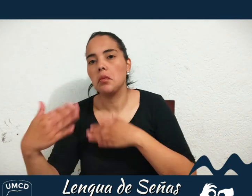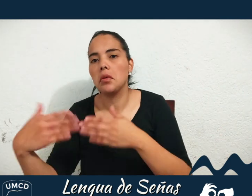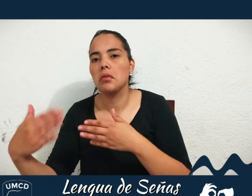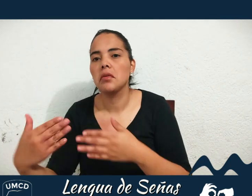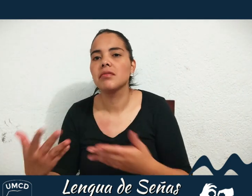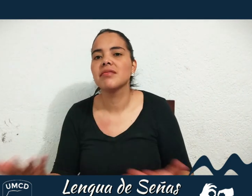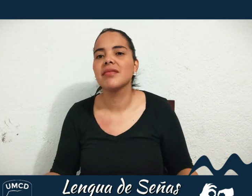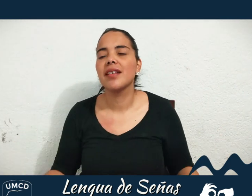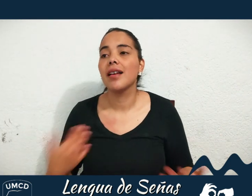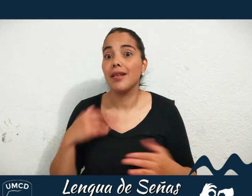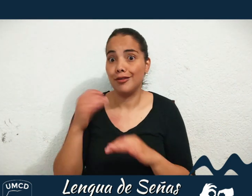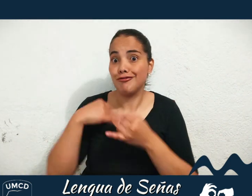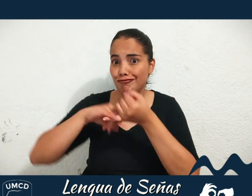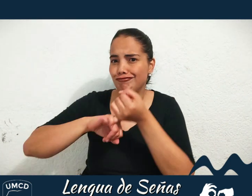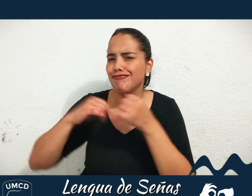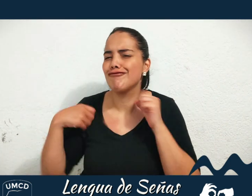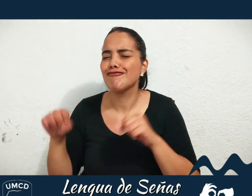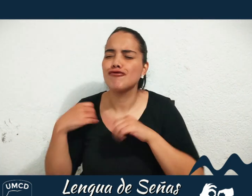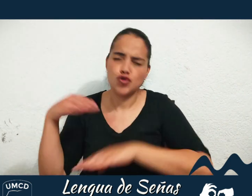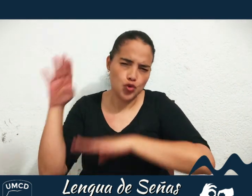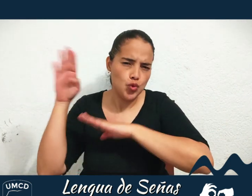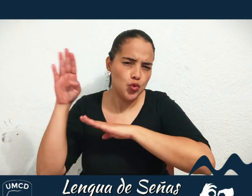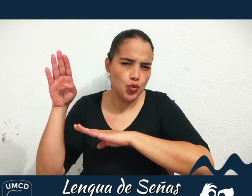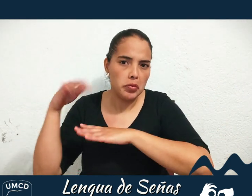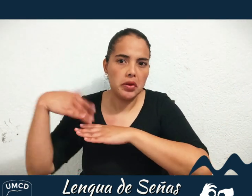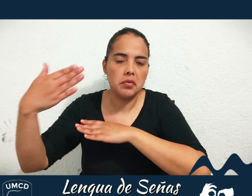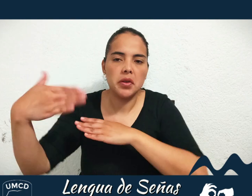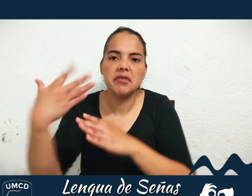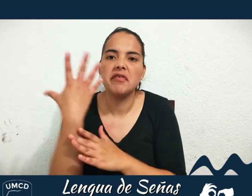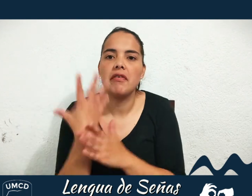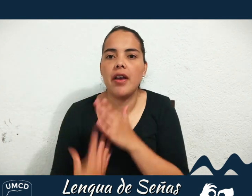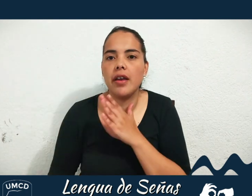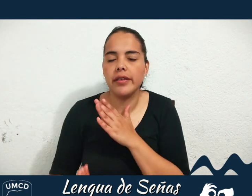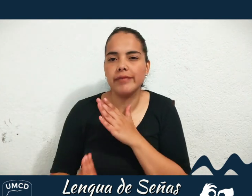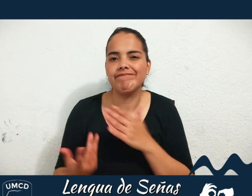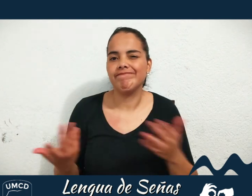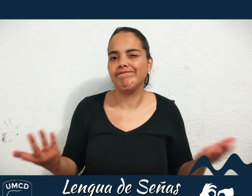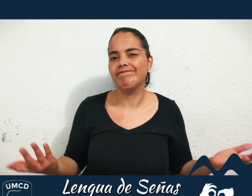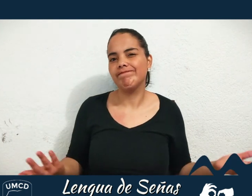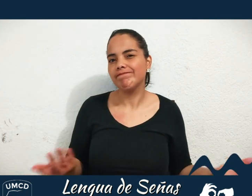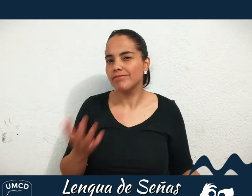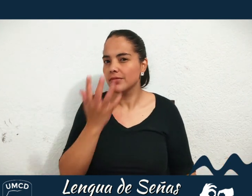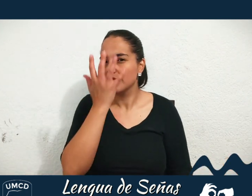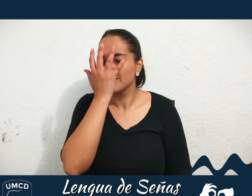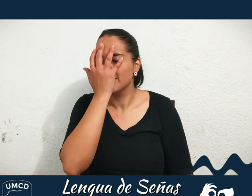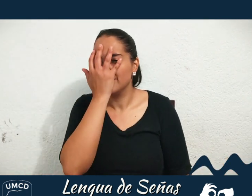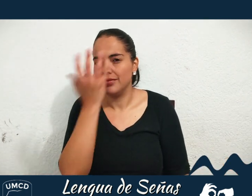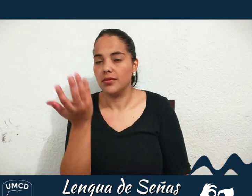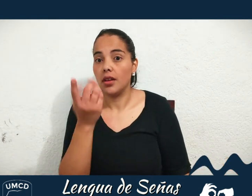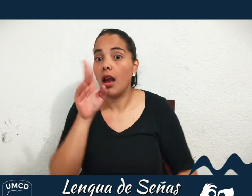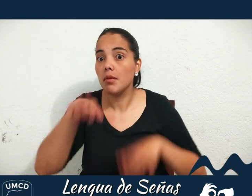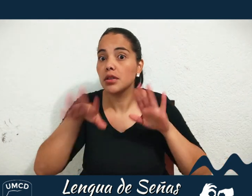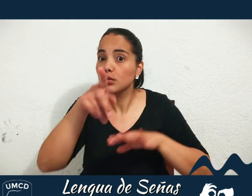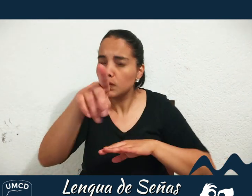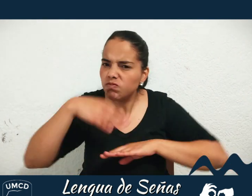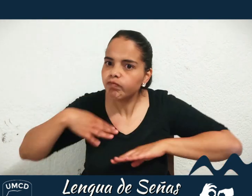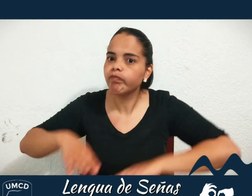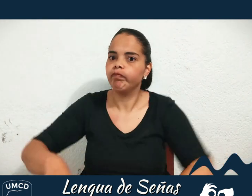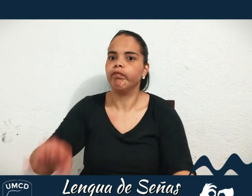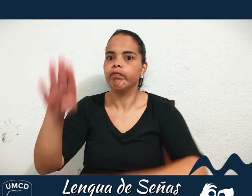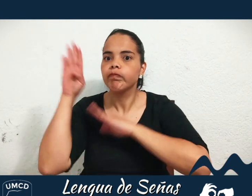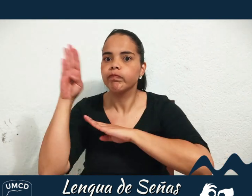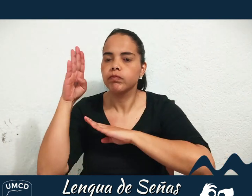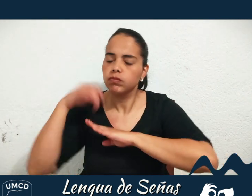para buscar el favor de alguien o para librarnos de algún compromiso, pero no necesariamente porque lo que estamos